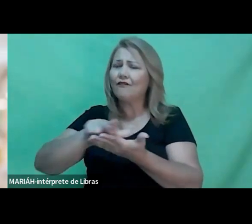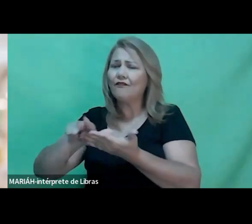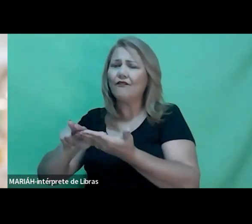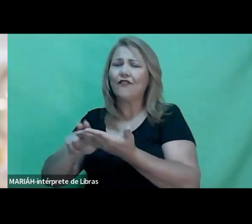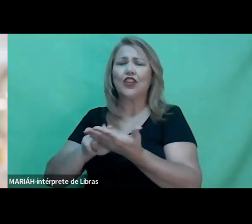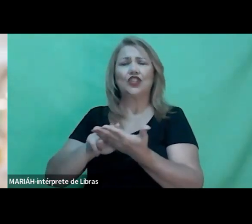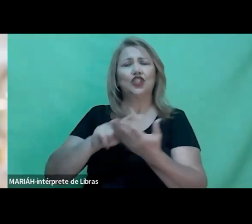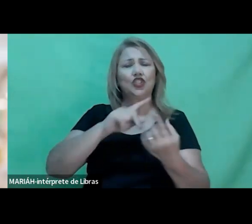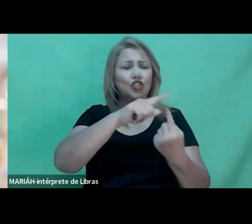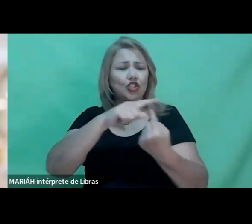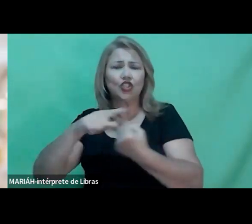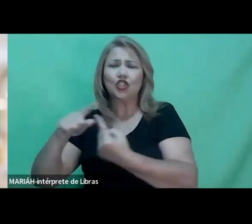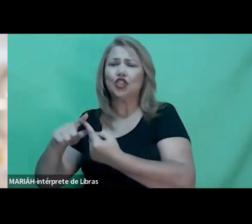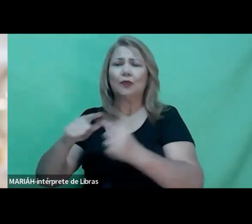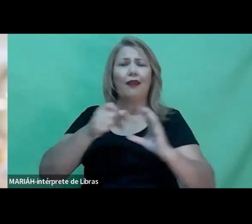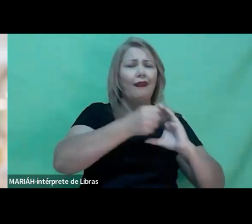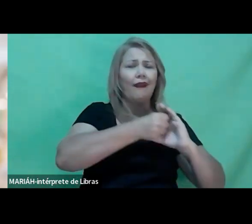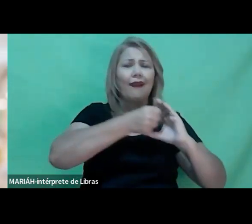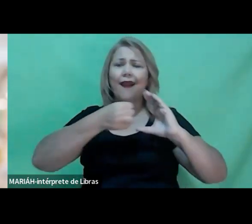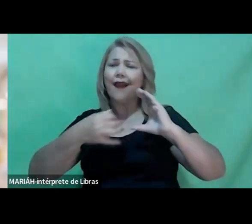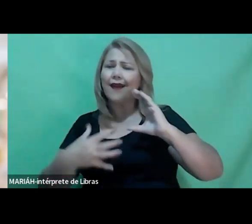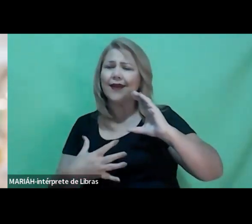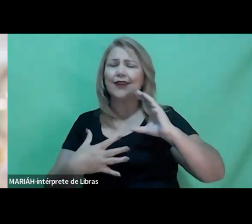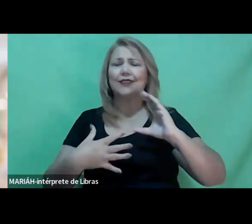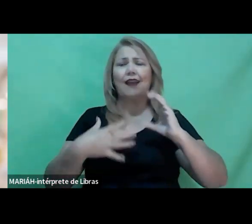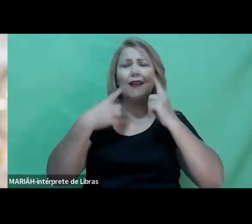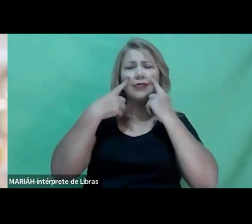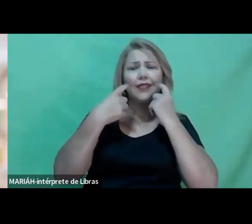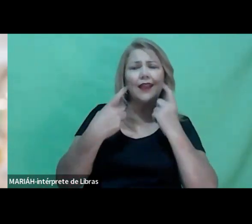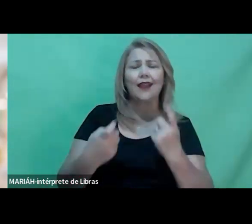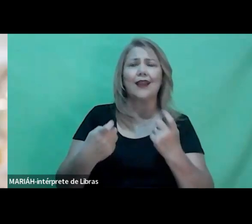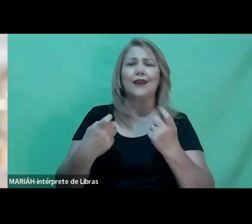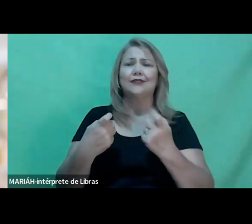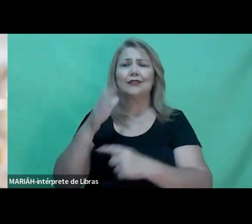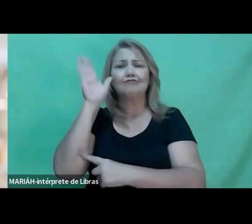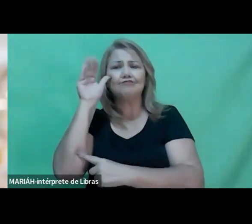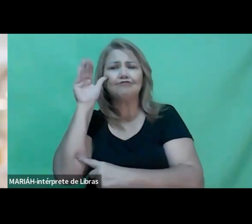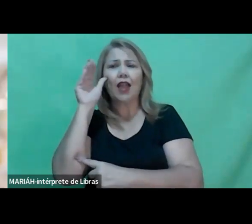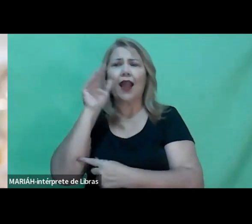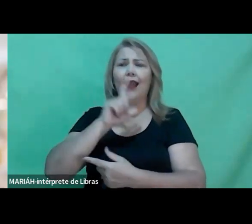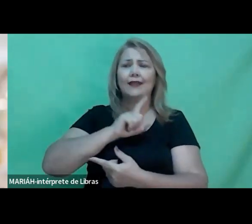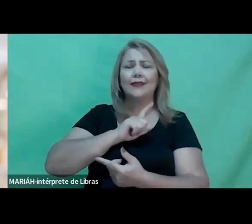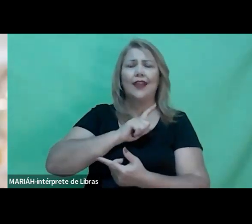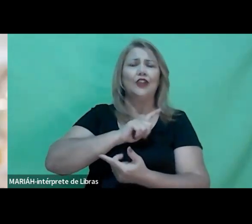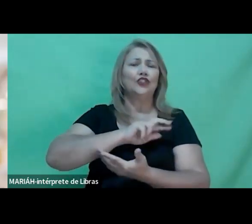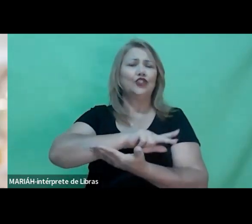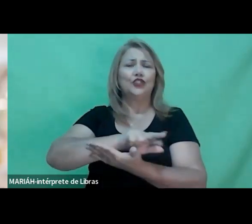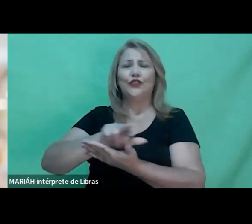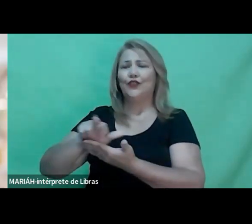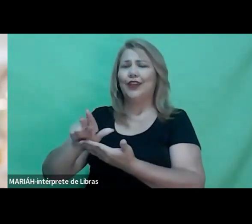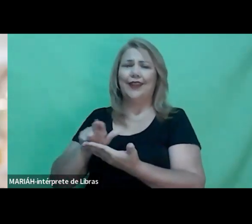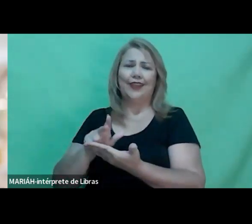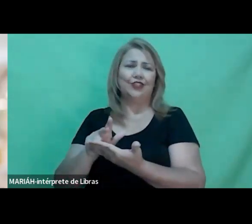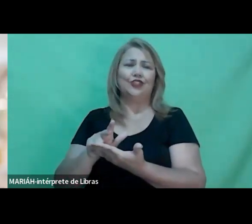múltiples características muchos intereses muchas cosas que hacen totalmente diferente lo que yo pueda